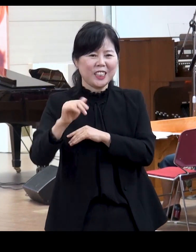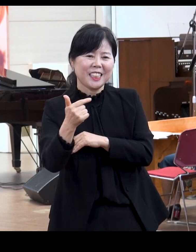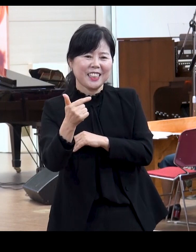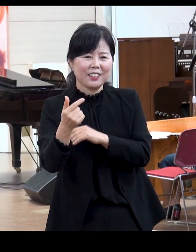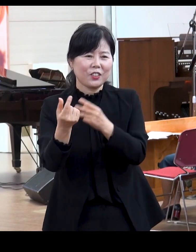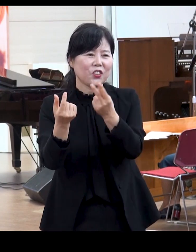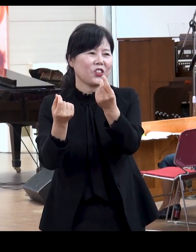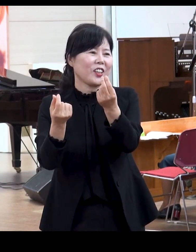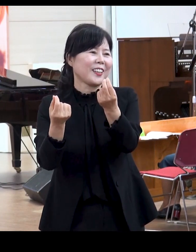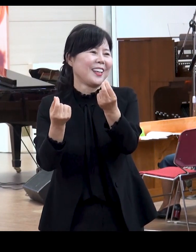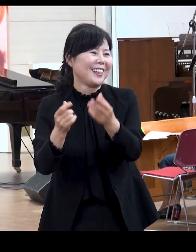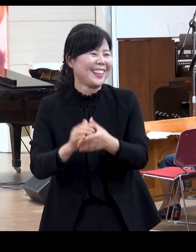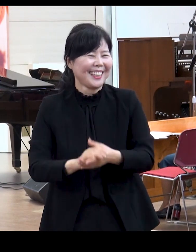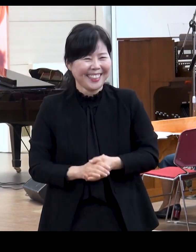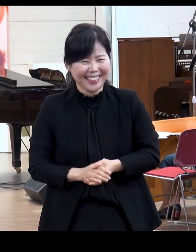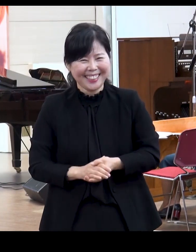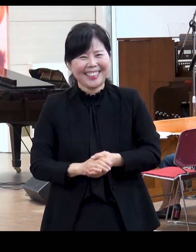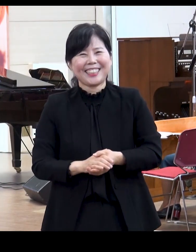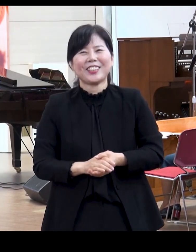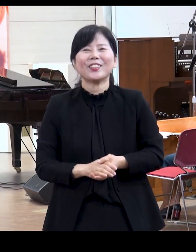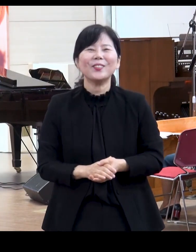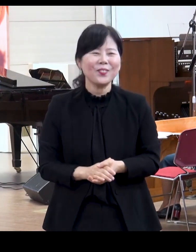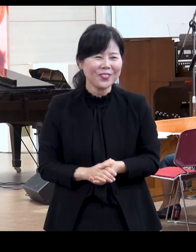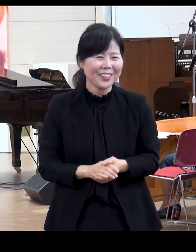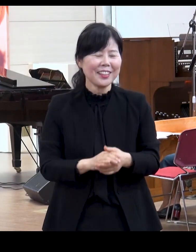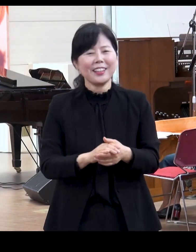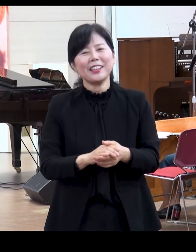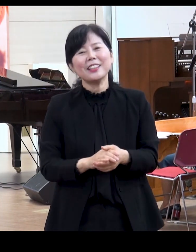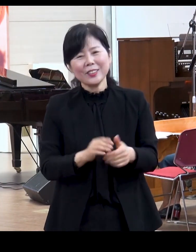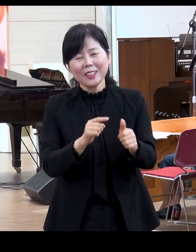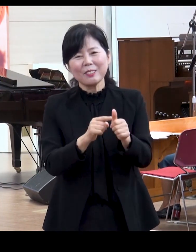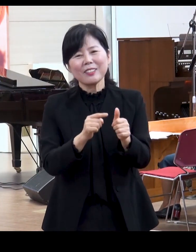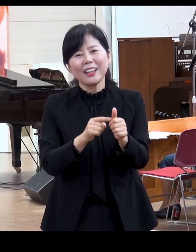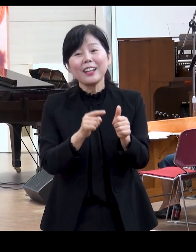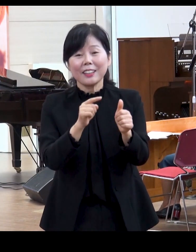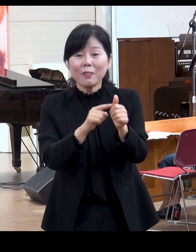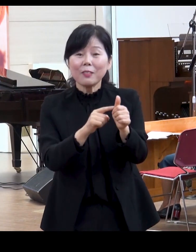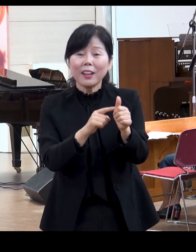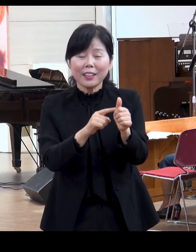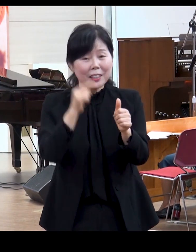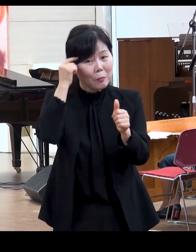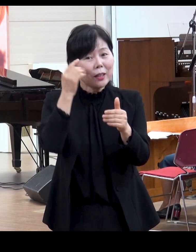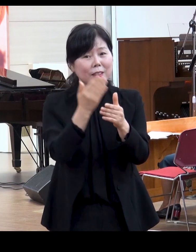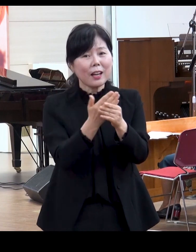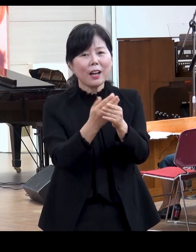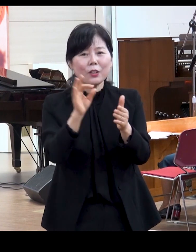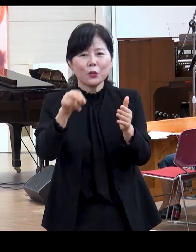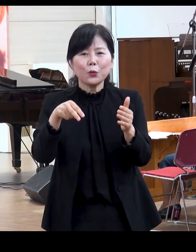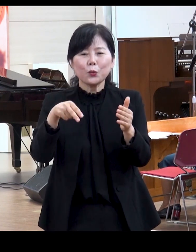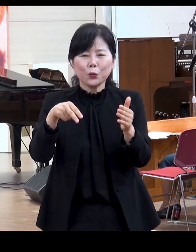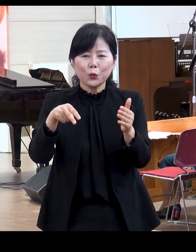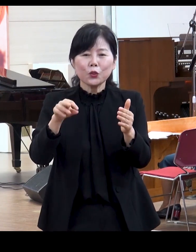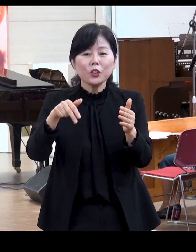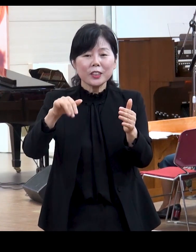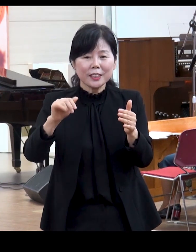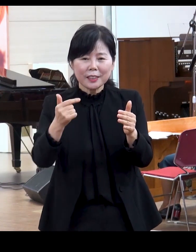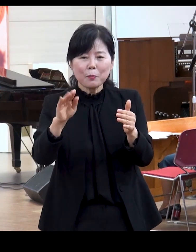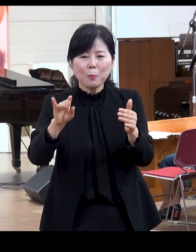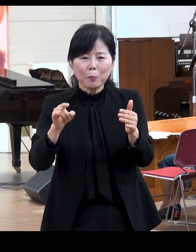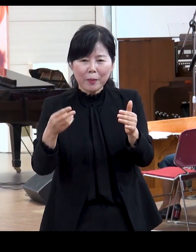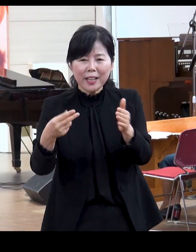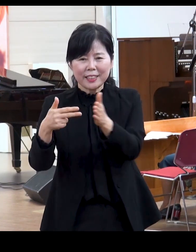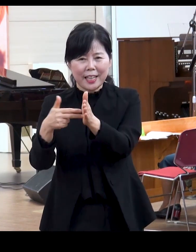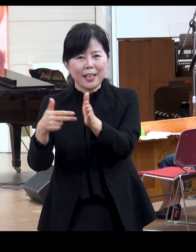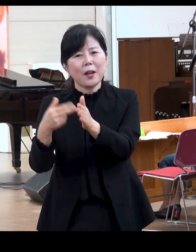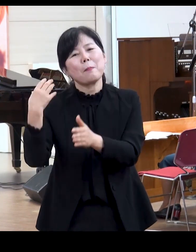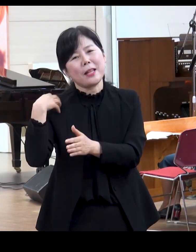굉장히 유명한 선교사님이죠. 그래서 이 스티브 린튼 박사가 유진 벨 재단을 섬기는 거예요. 그러니까 유진